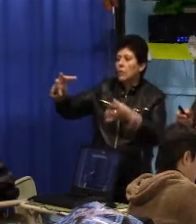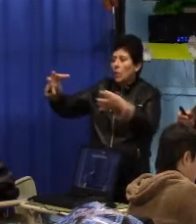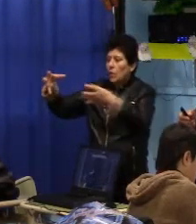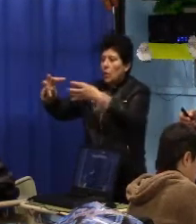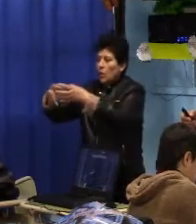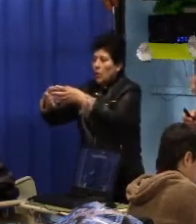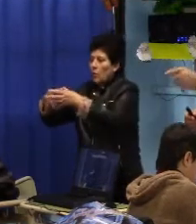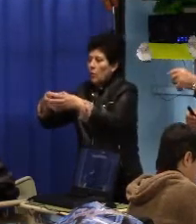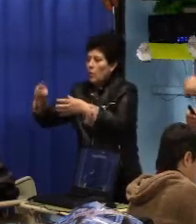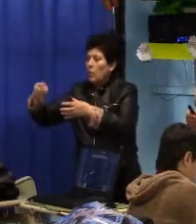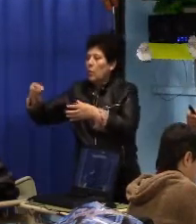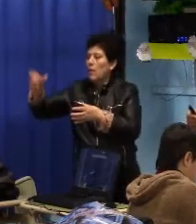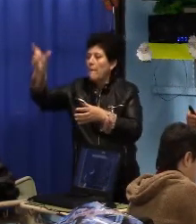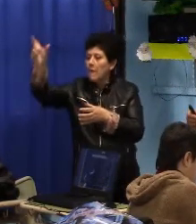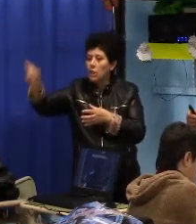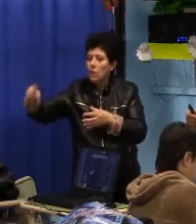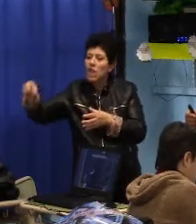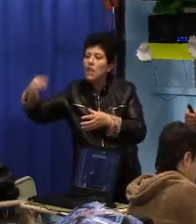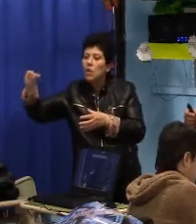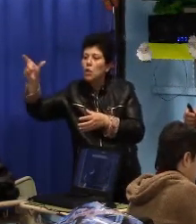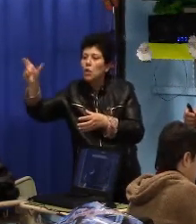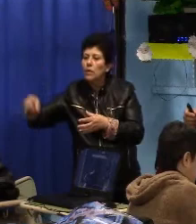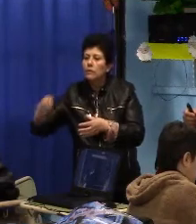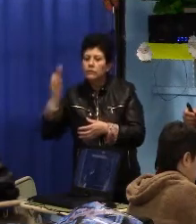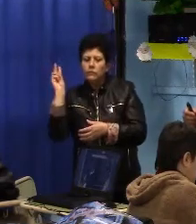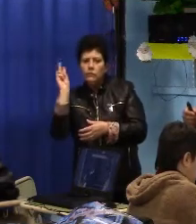que tenían tanta bendición.